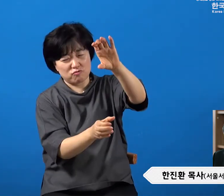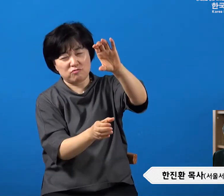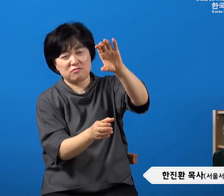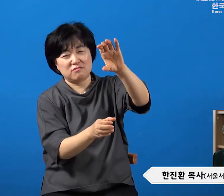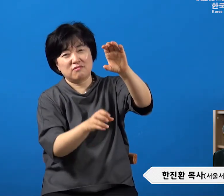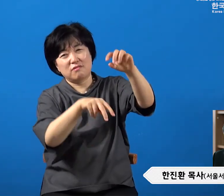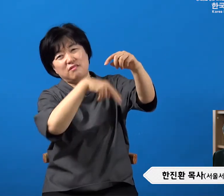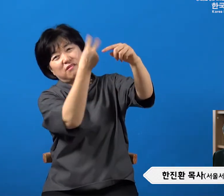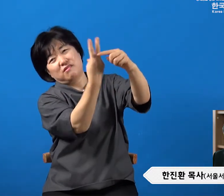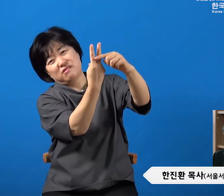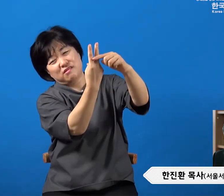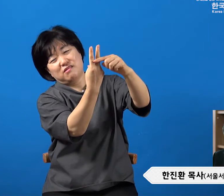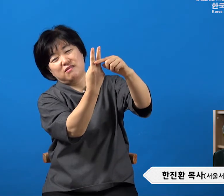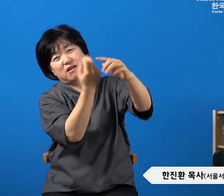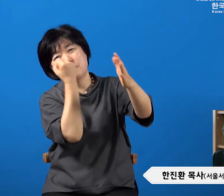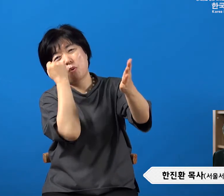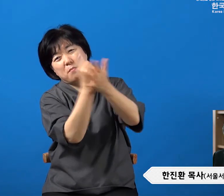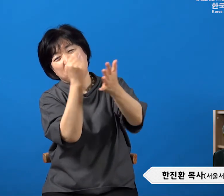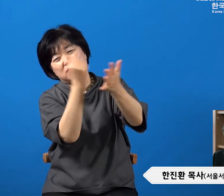순교했다고 합니다.